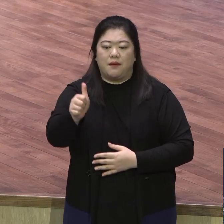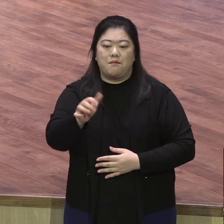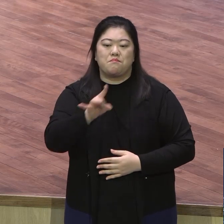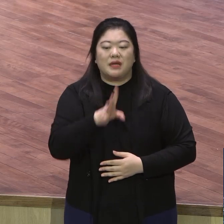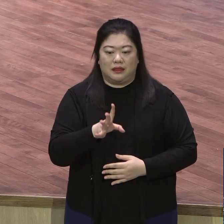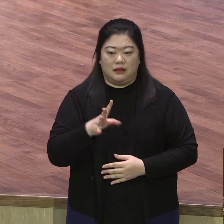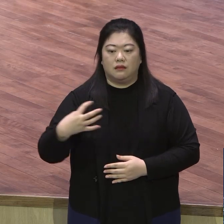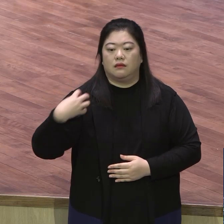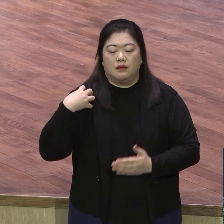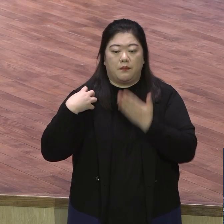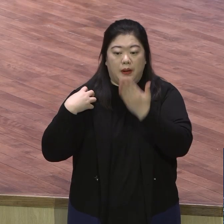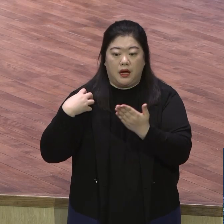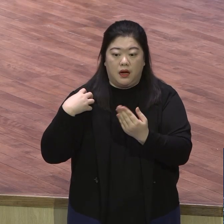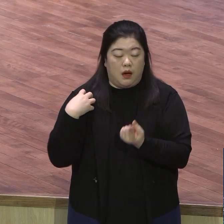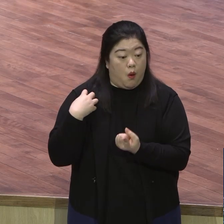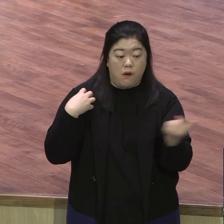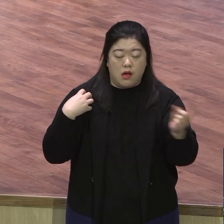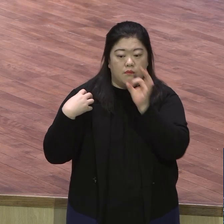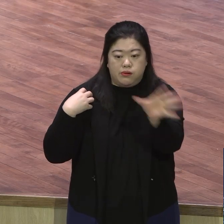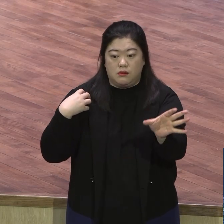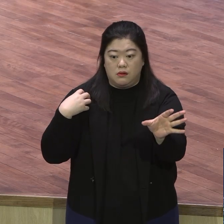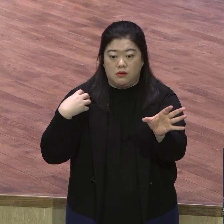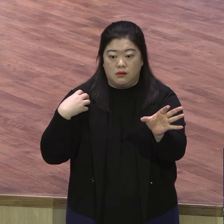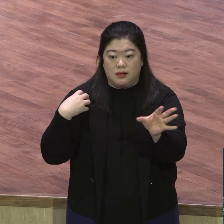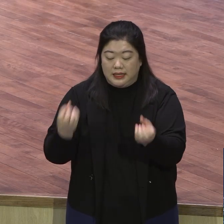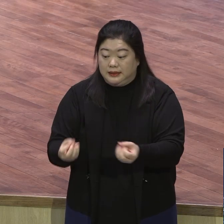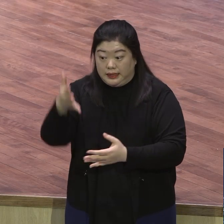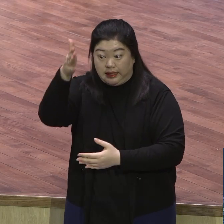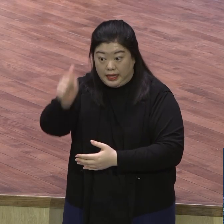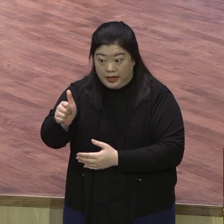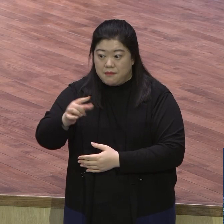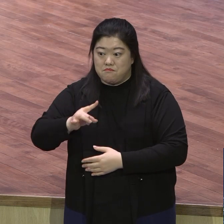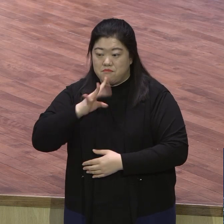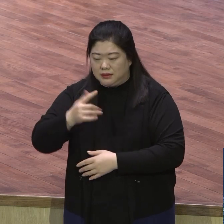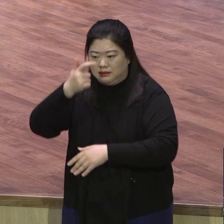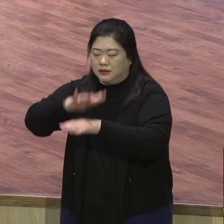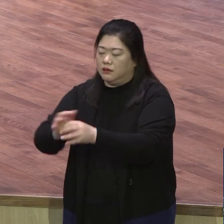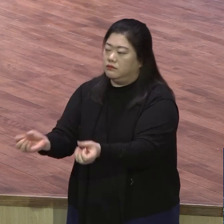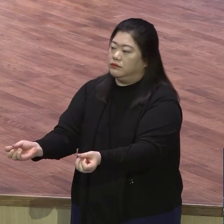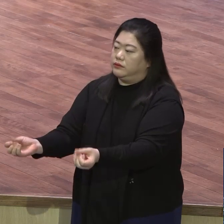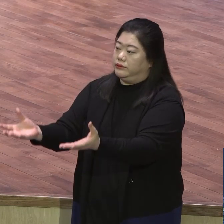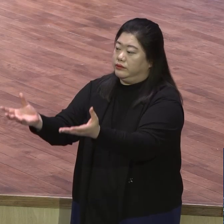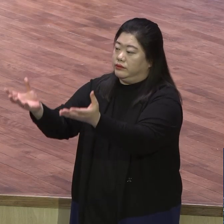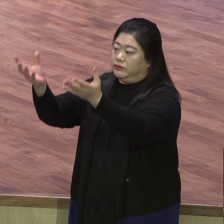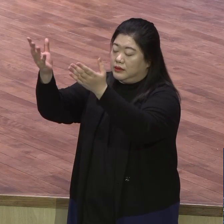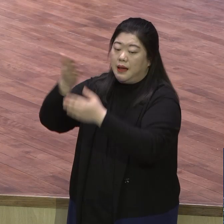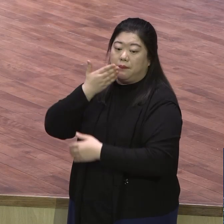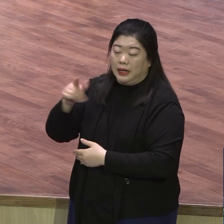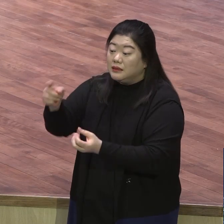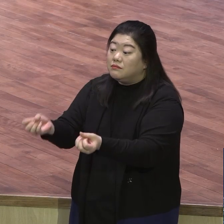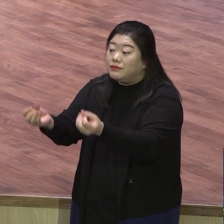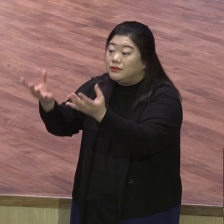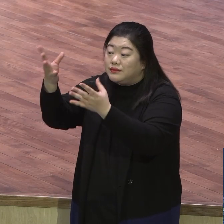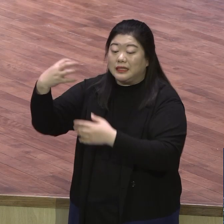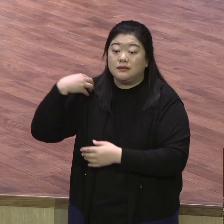하나님의 명령이 법이에요. 제사장만 드리게 됐는데 당시 선지자 겸 제사장인 사무엘이